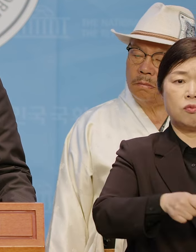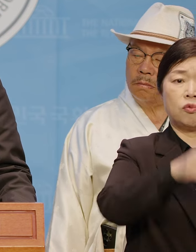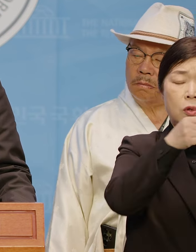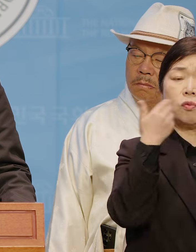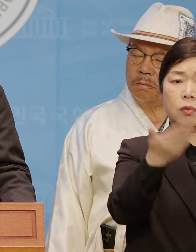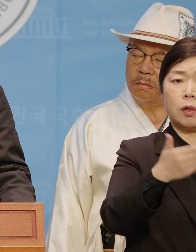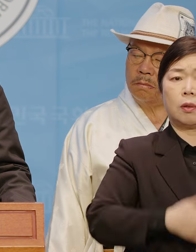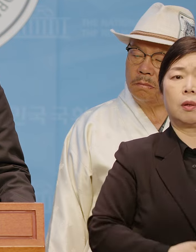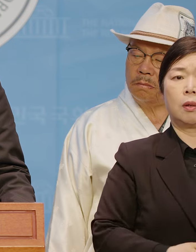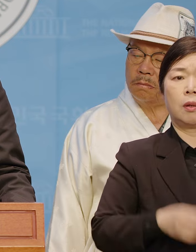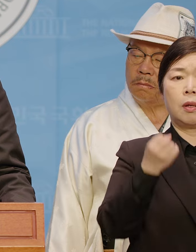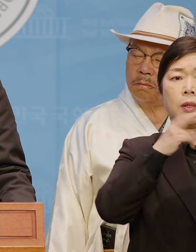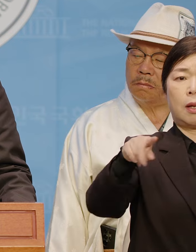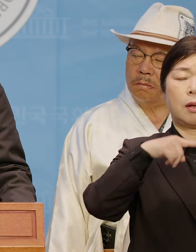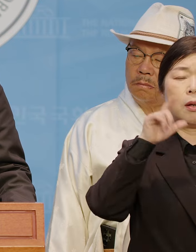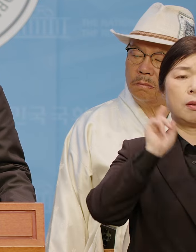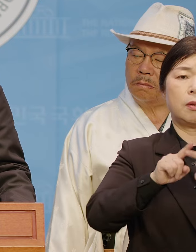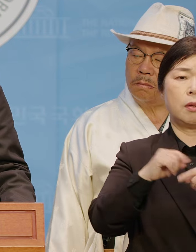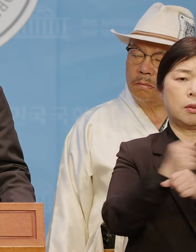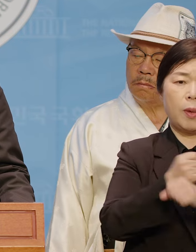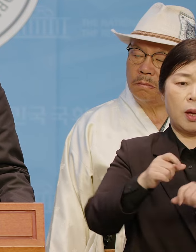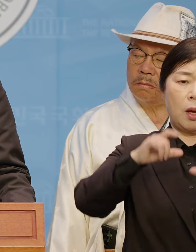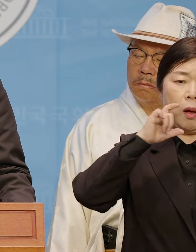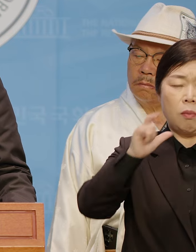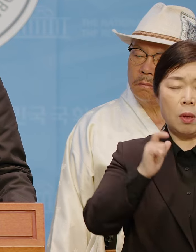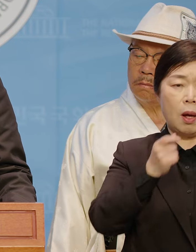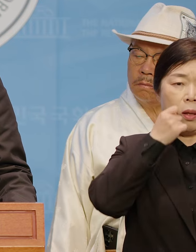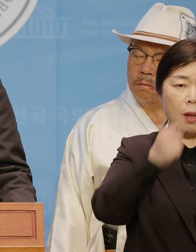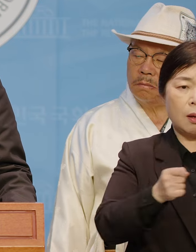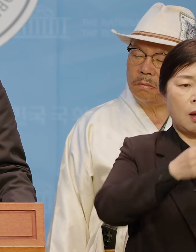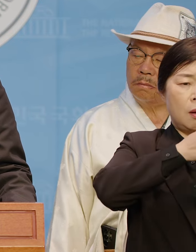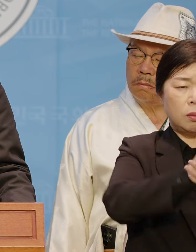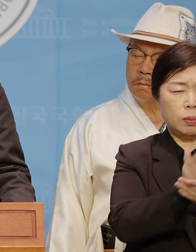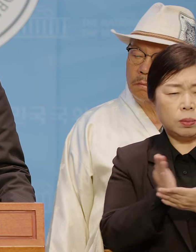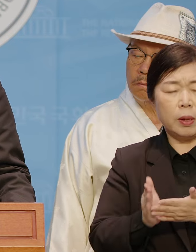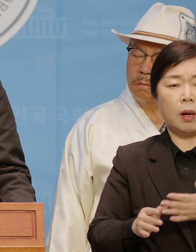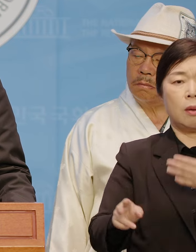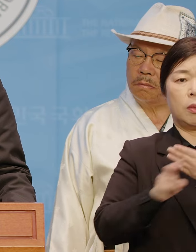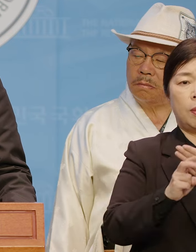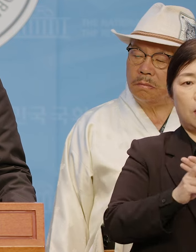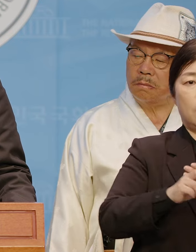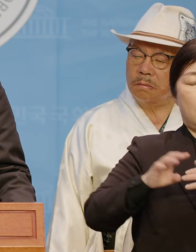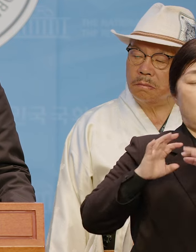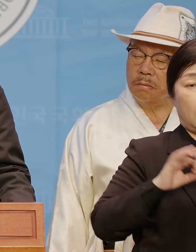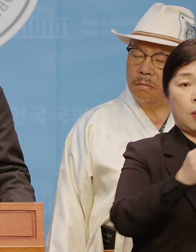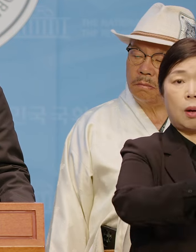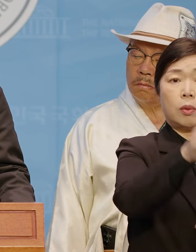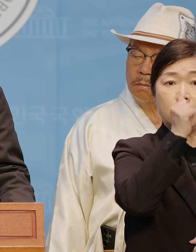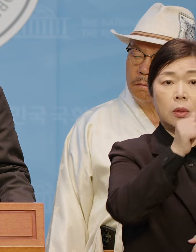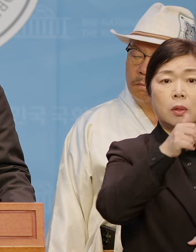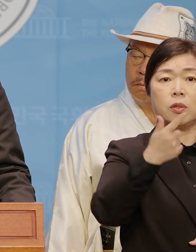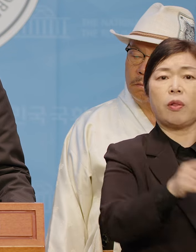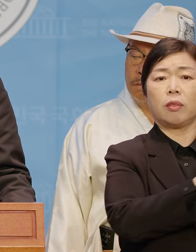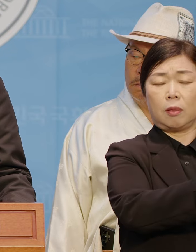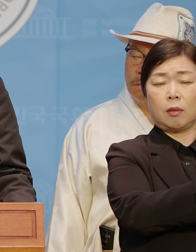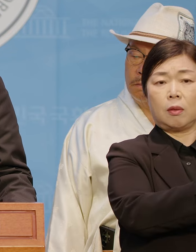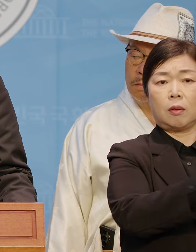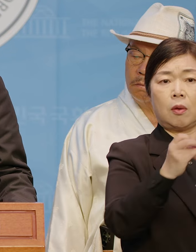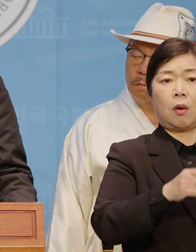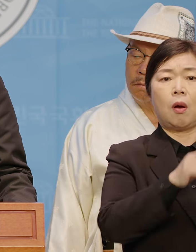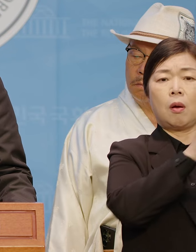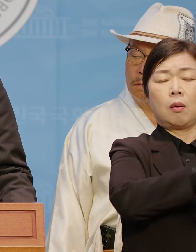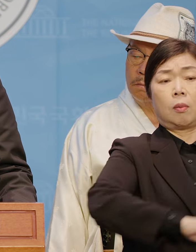허위 사실 유포 그리고 사기까지 셀 수도 없는 불법 행위들 상습적으로 저지르고 있는 정광훈 씨와 구